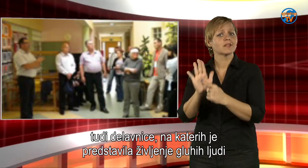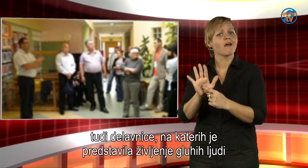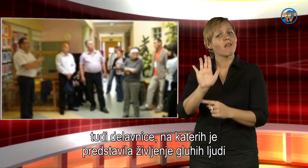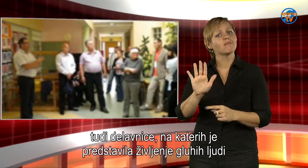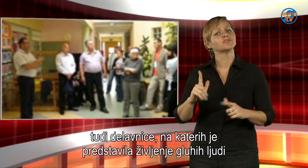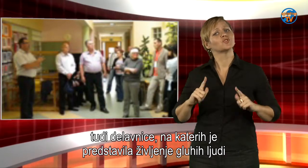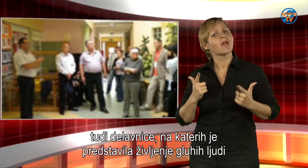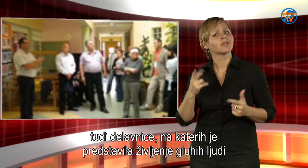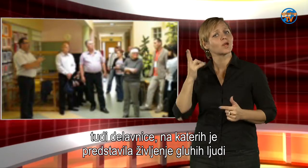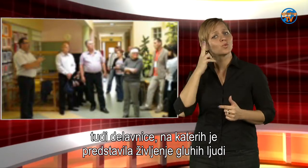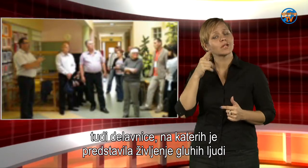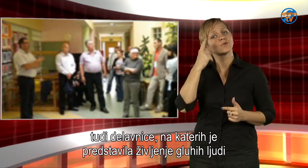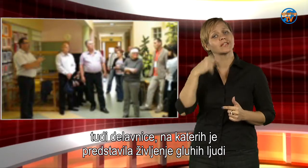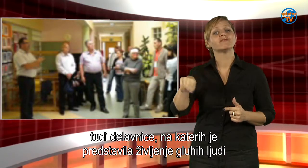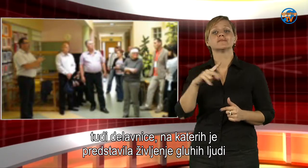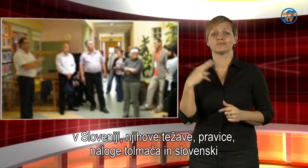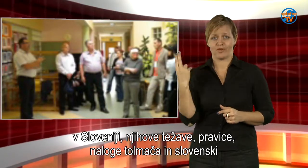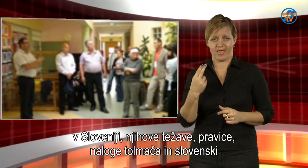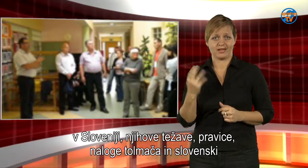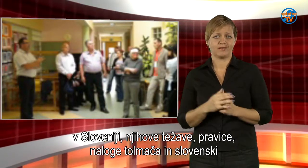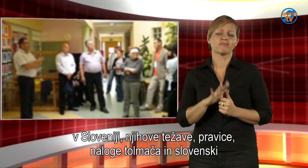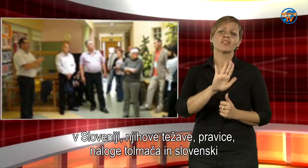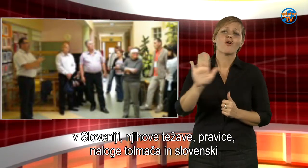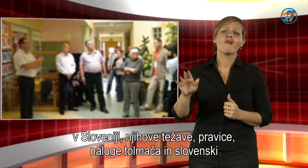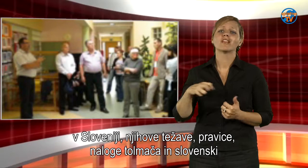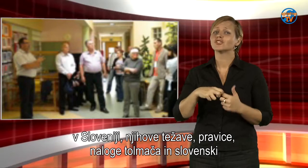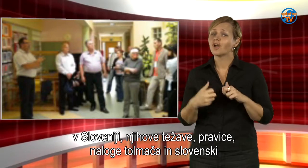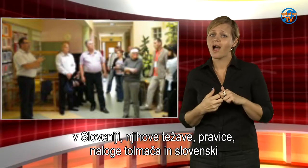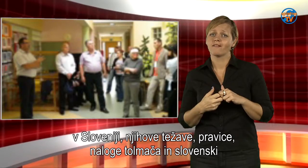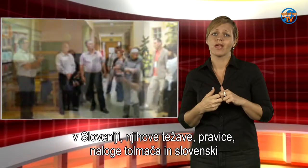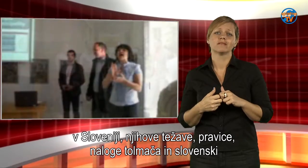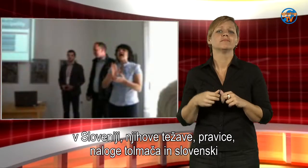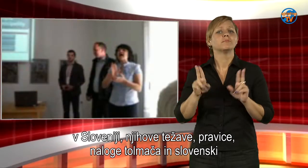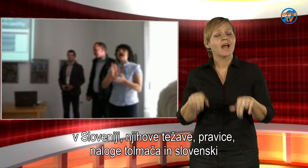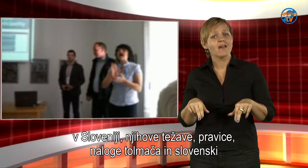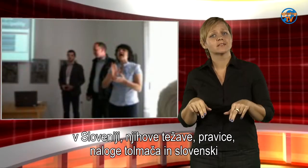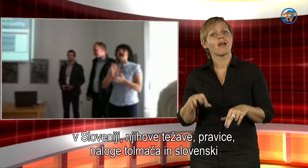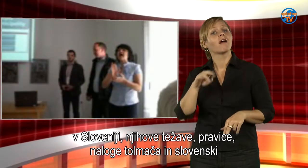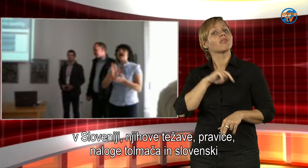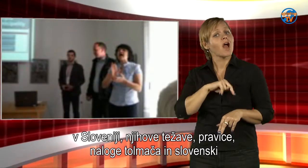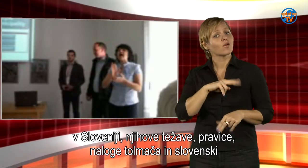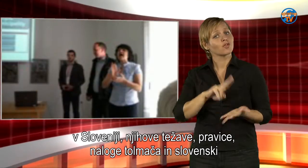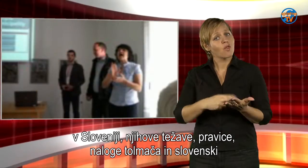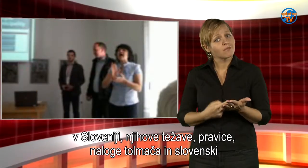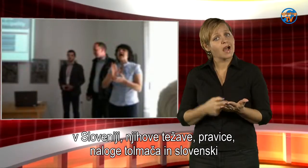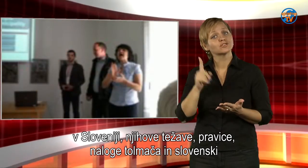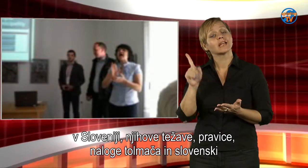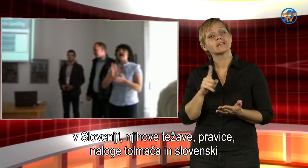gluhih ljudi v Sloveniji, njihove težave, pravice, naloge tolmača in slovenski znakovni